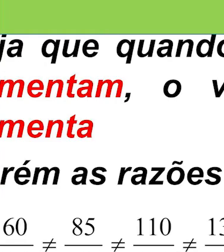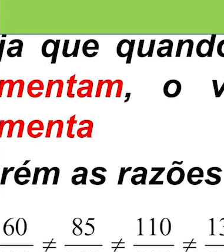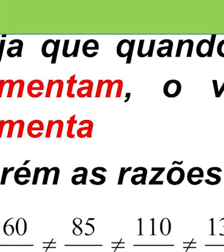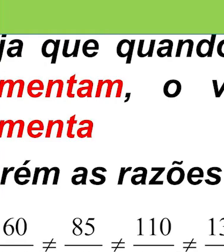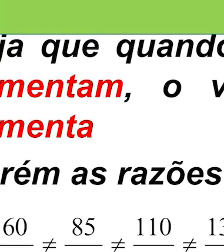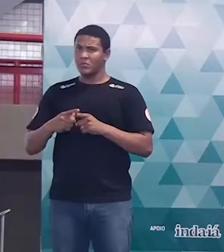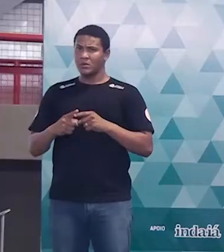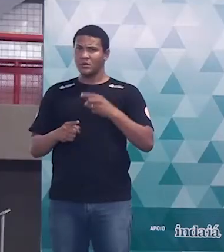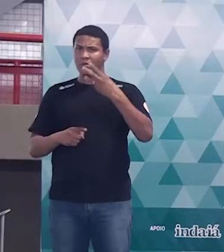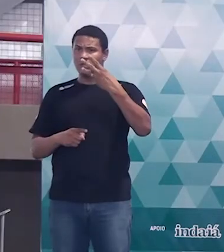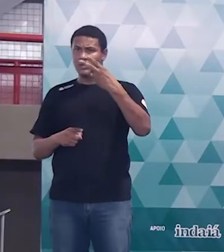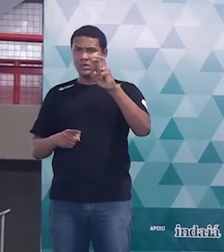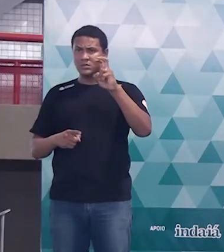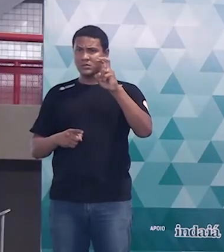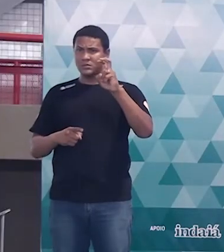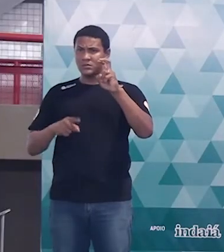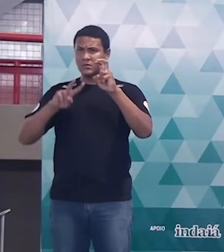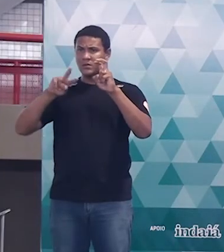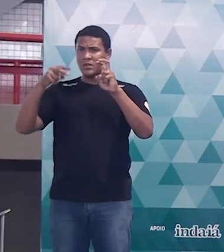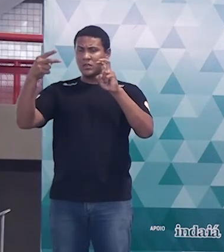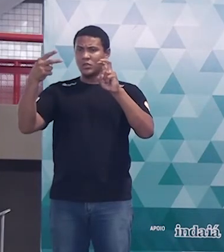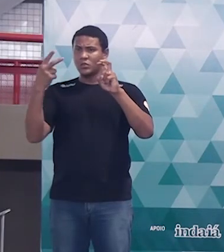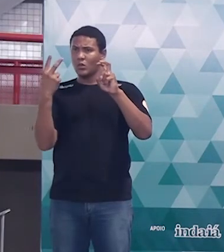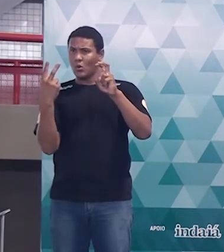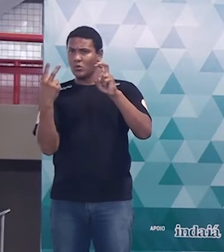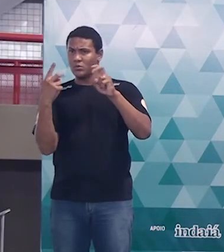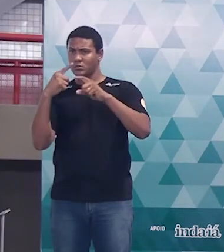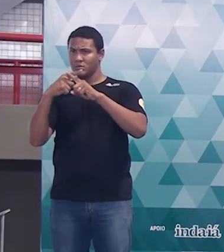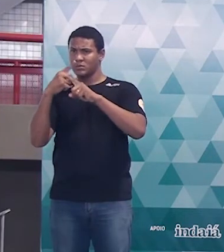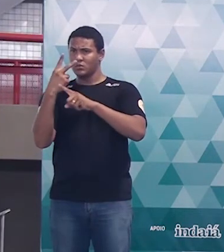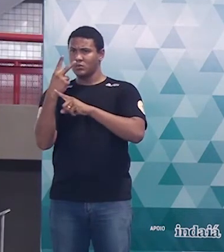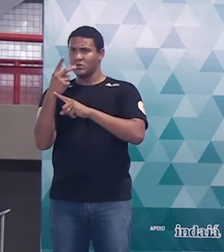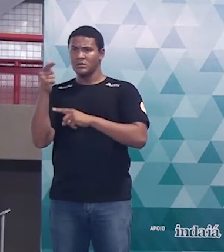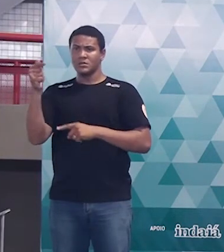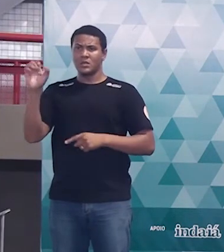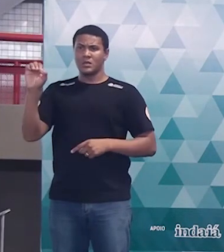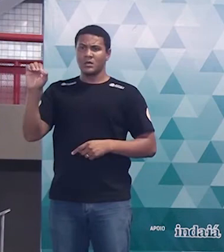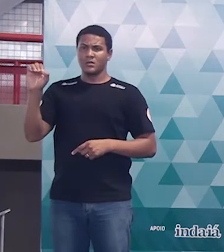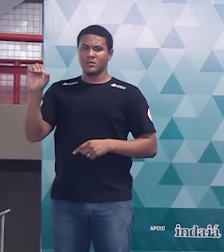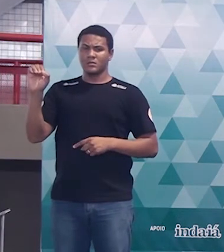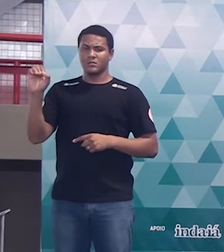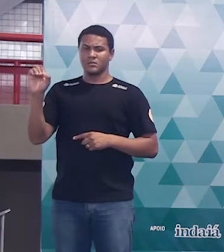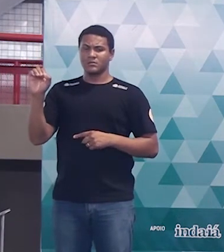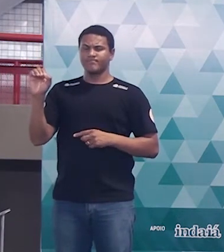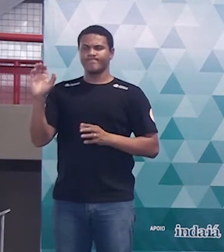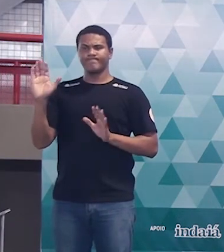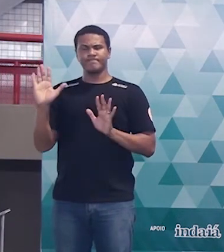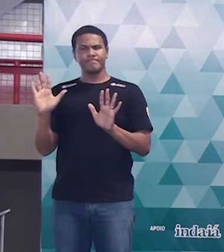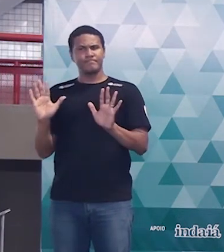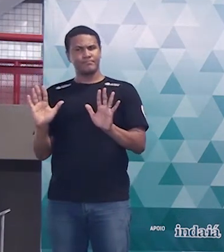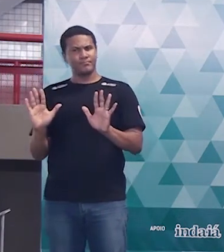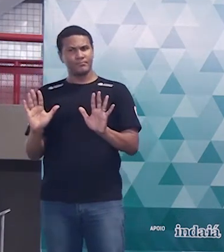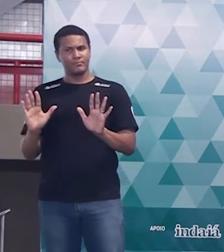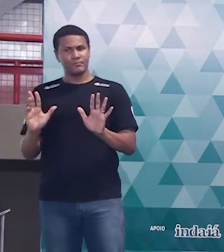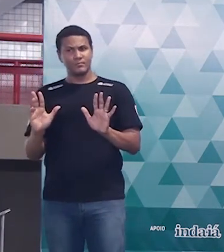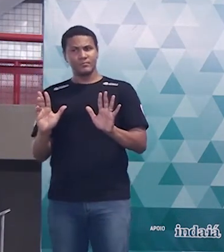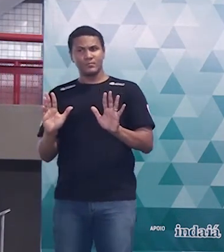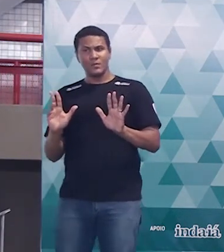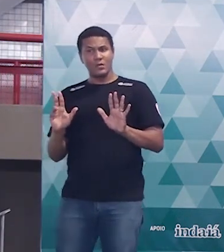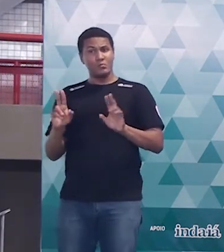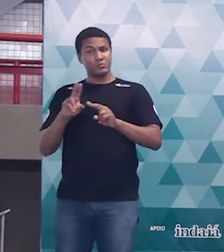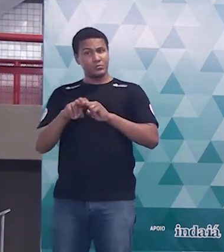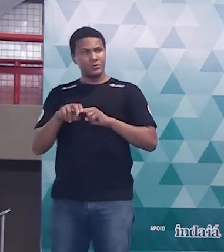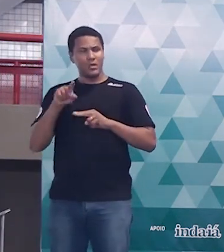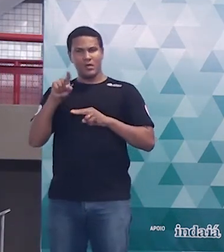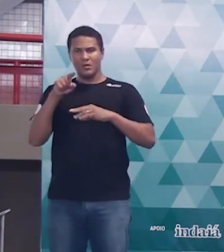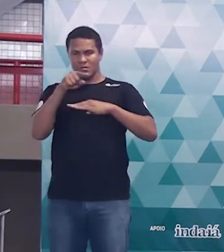Porque 35 vezes 2 é quanto? 70. Opa! Então este é aquele